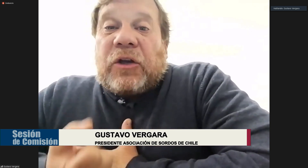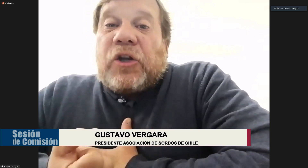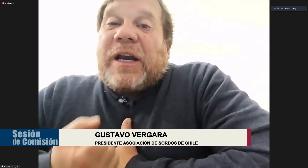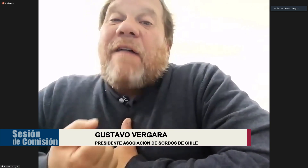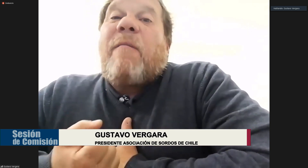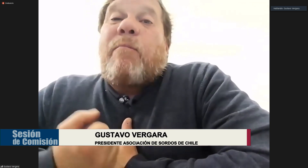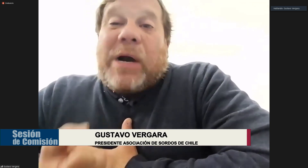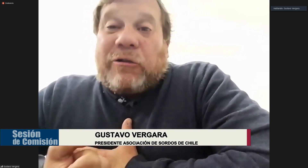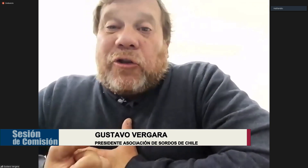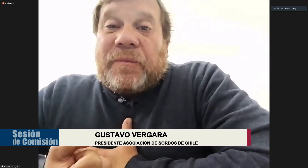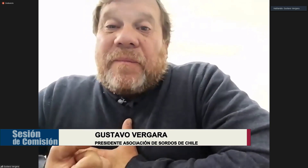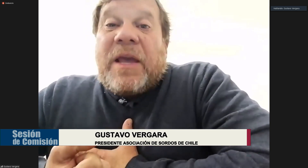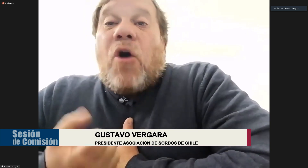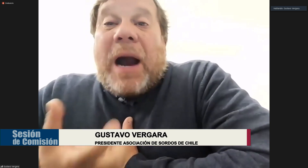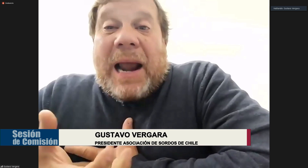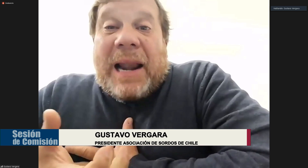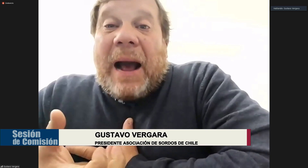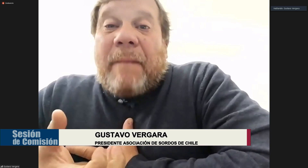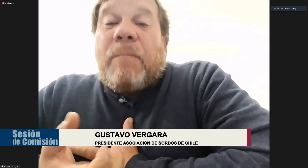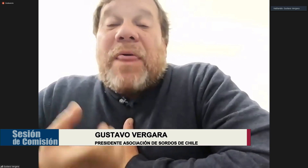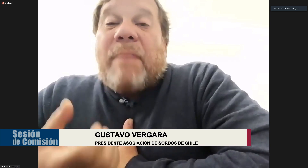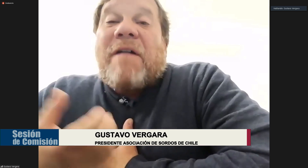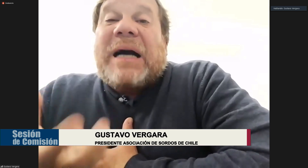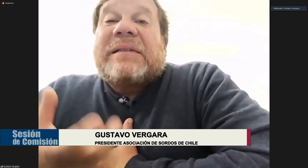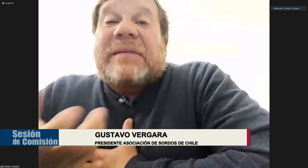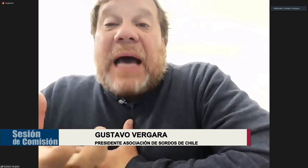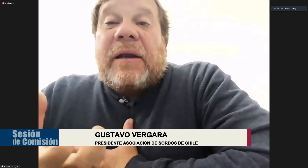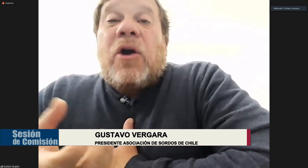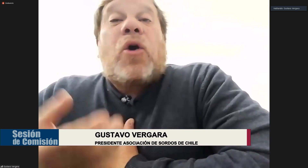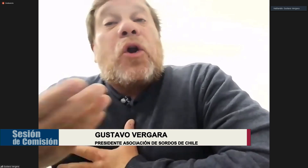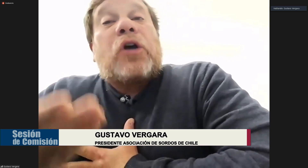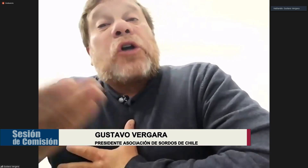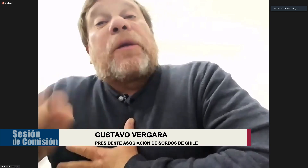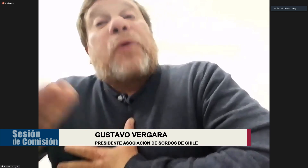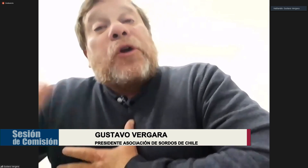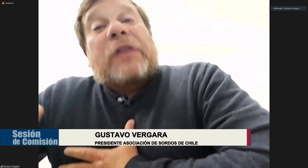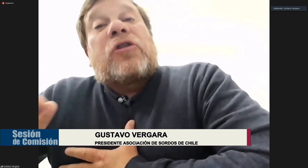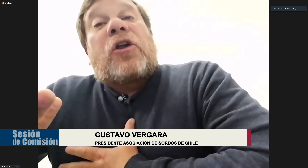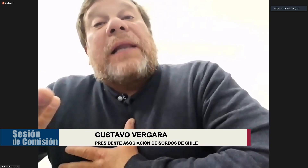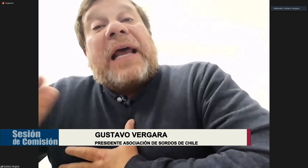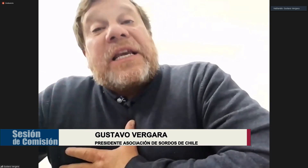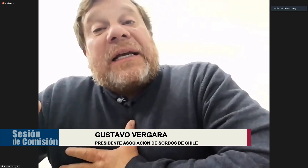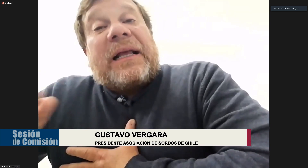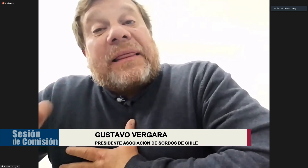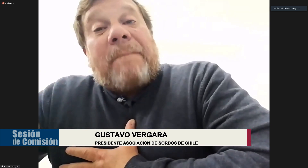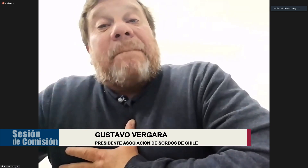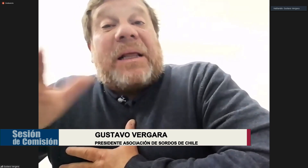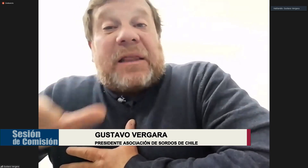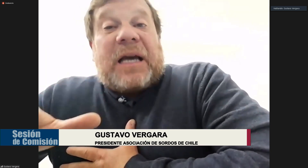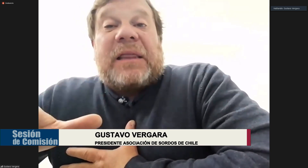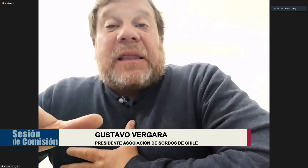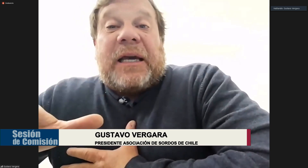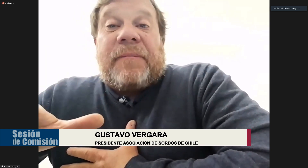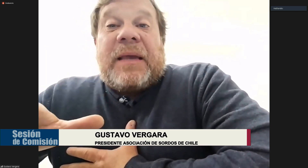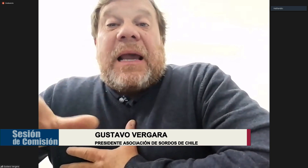llegue a puerto. Ojalá podamos avanzar con los otros proyectos leyes que están pendientes en la